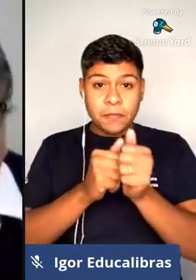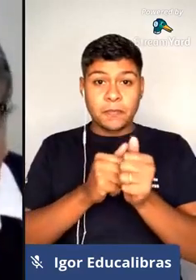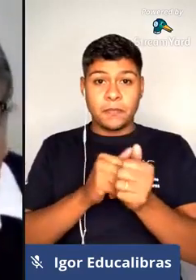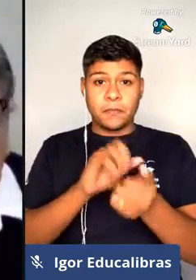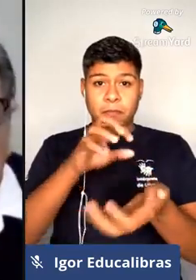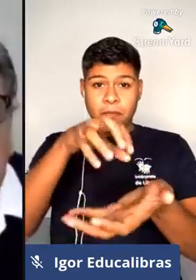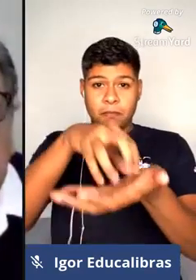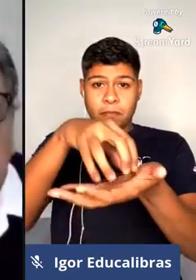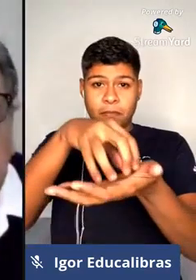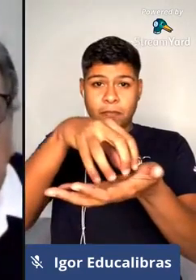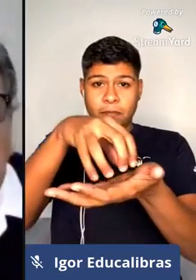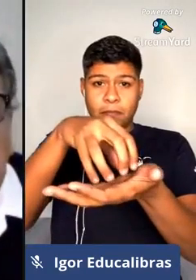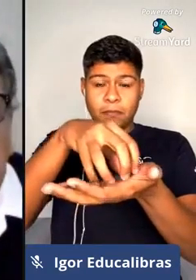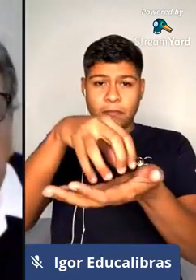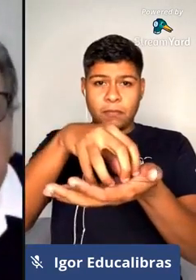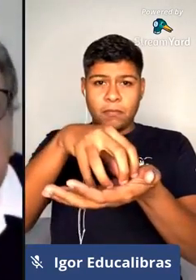estou